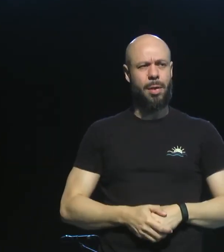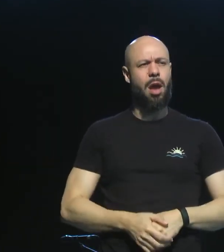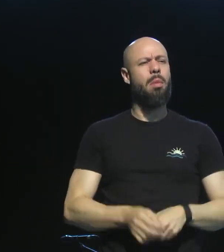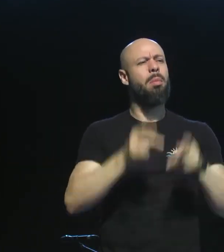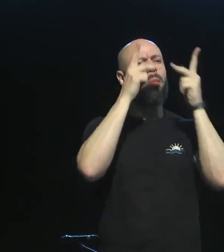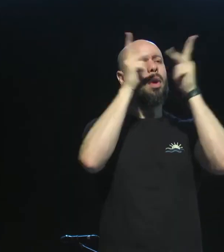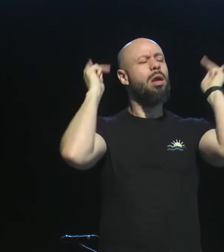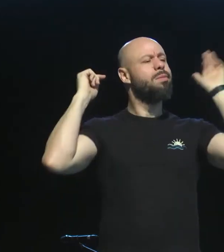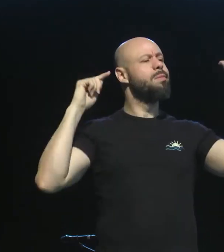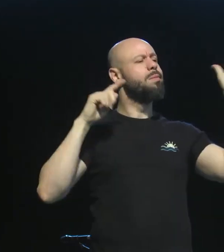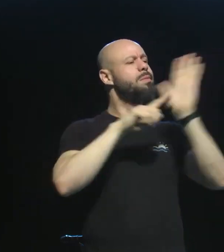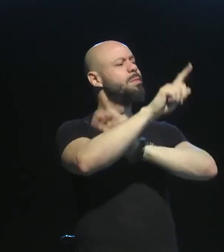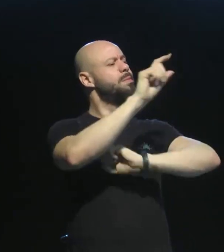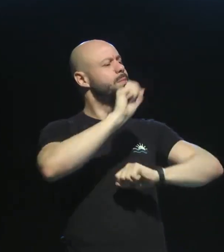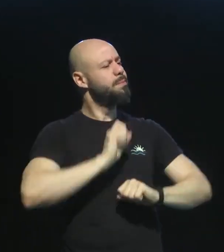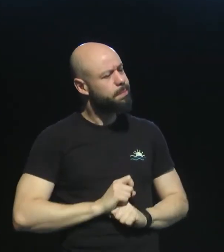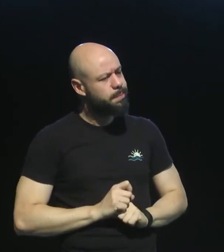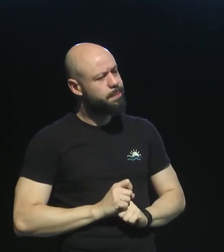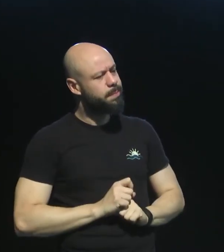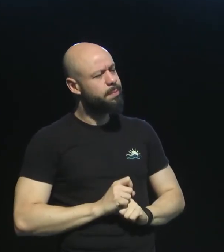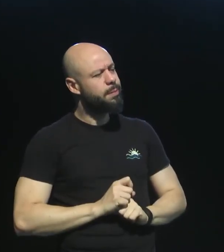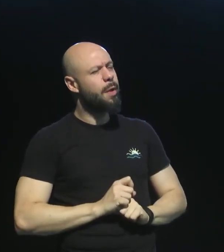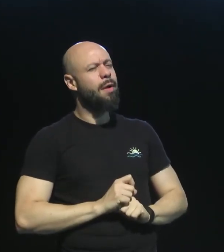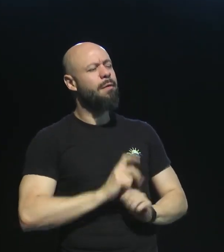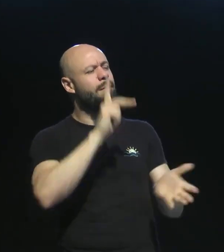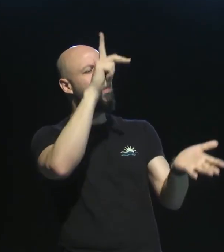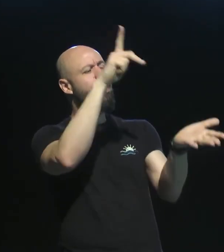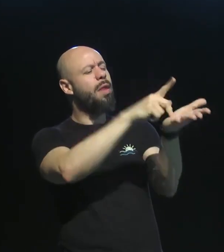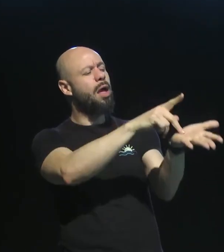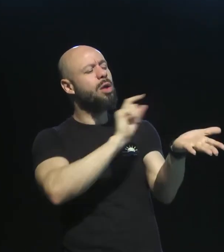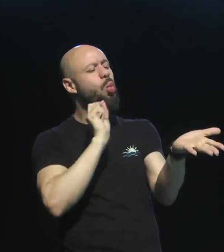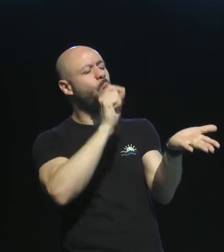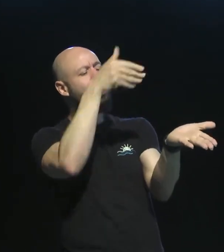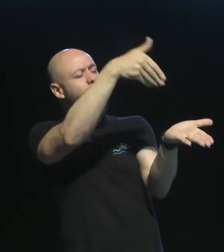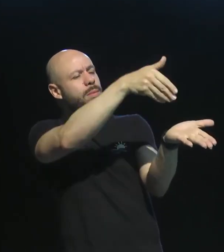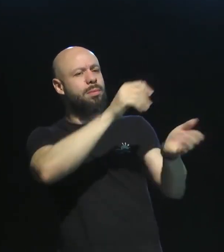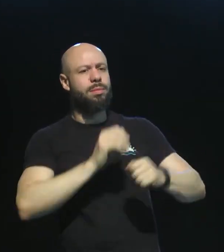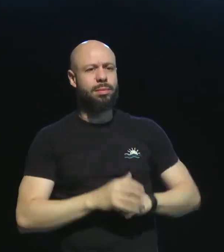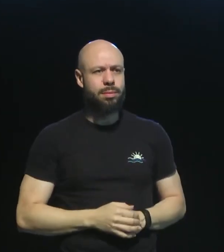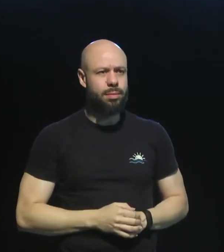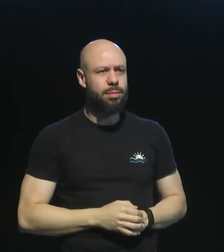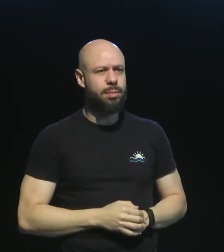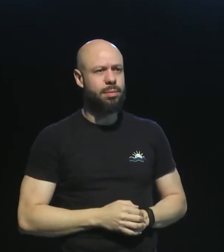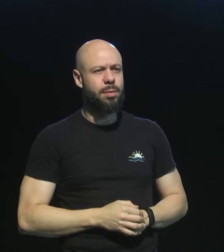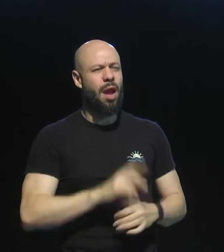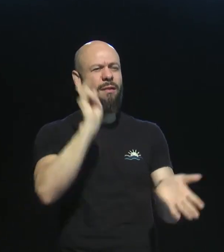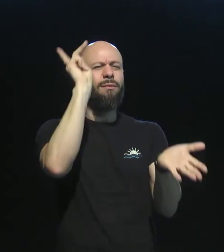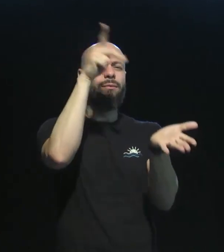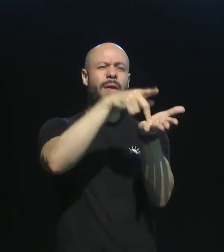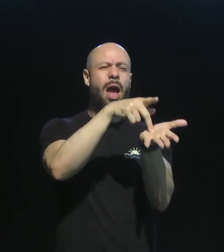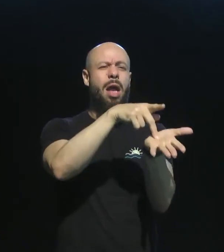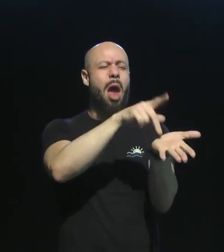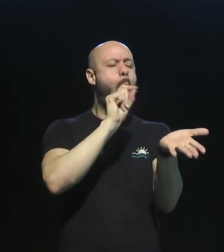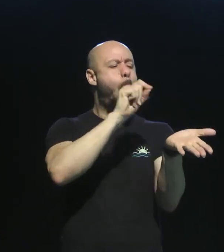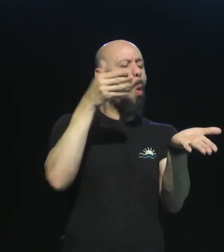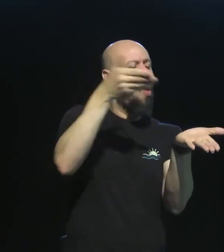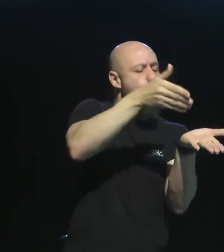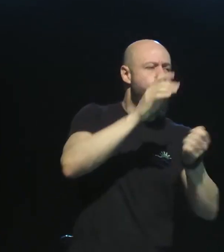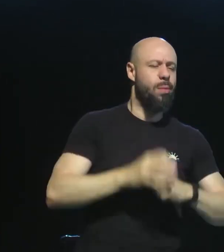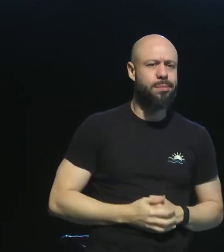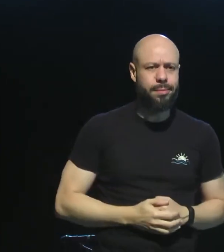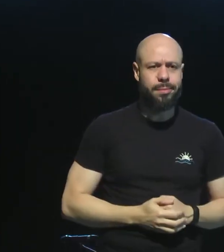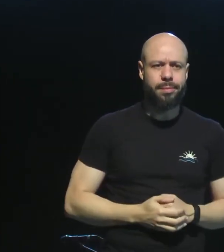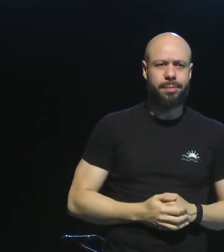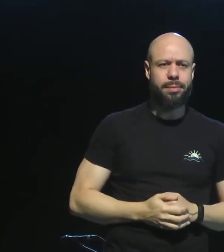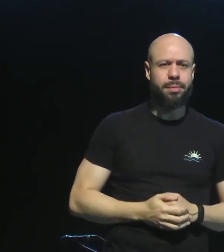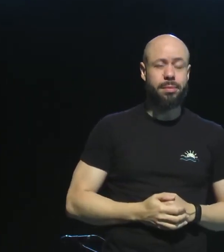crucial: o que é a verdade? O que é a verdade? Talvez seja